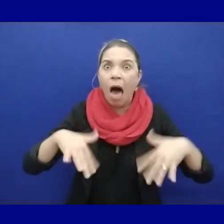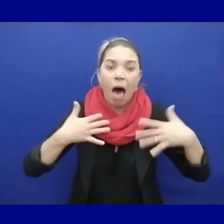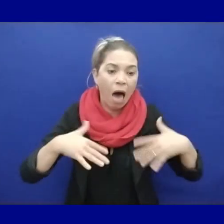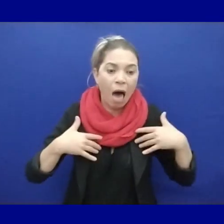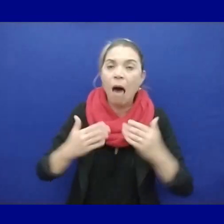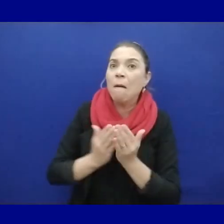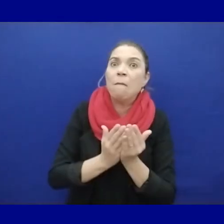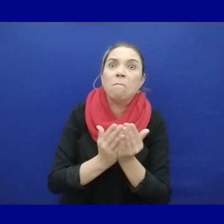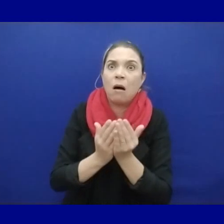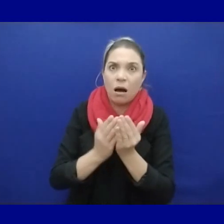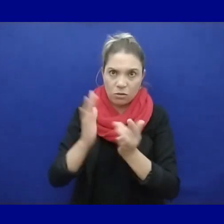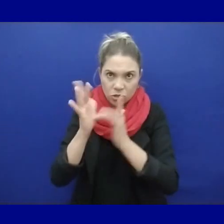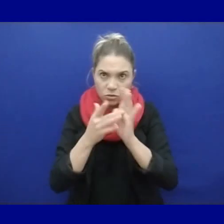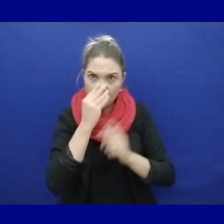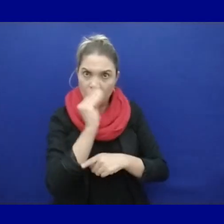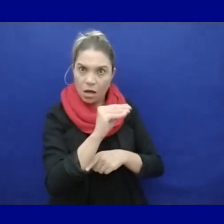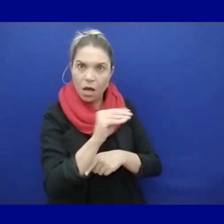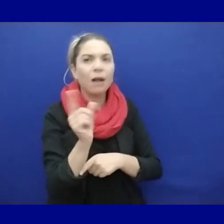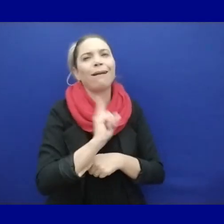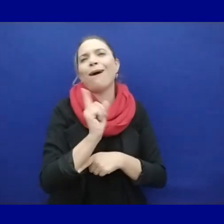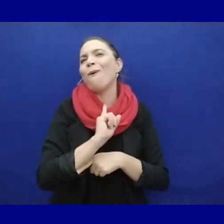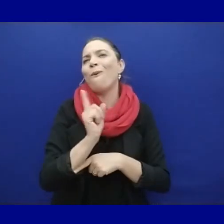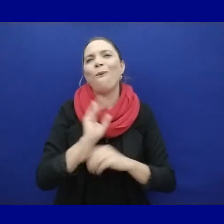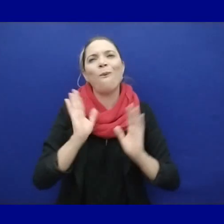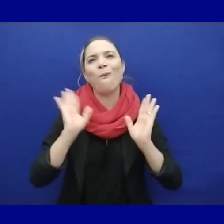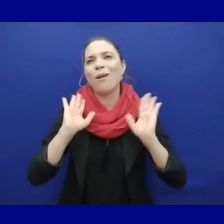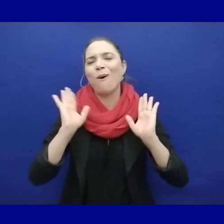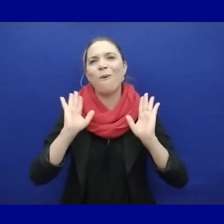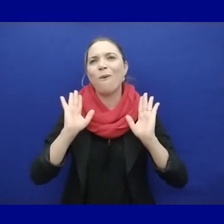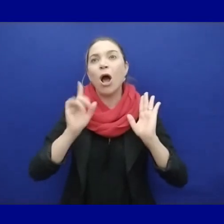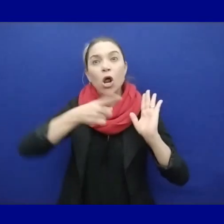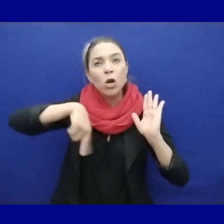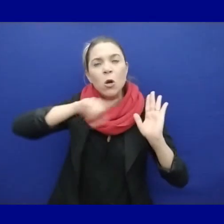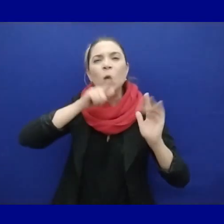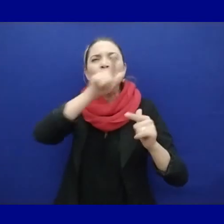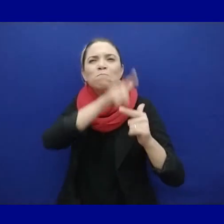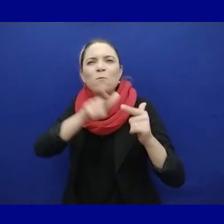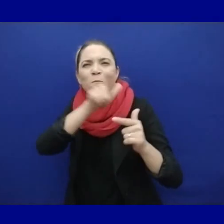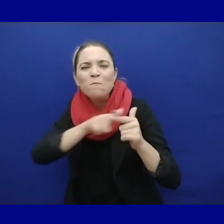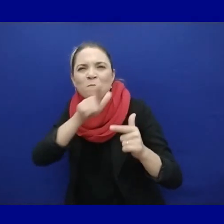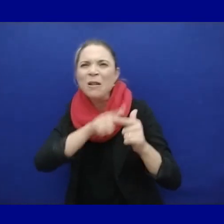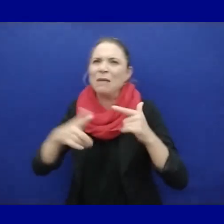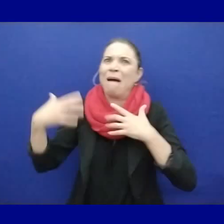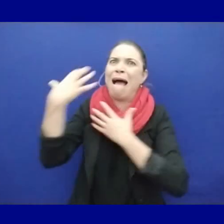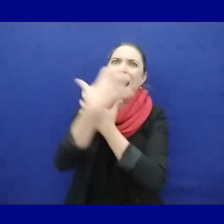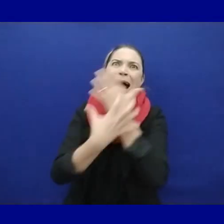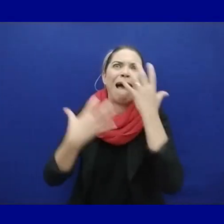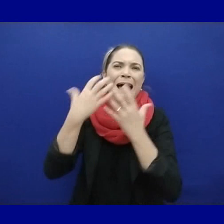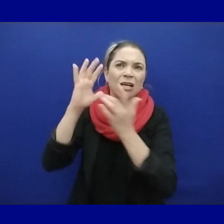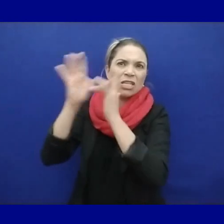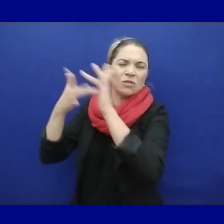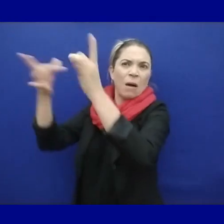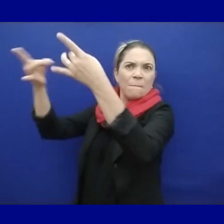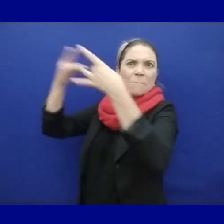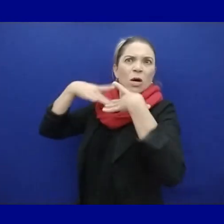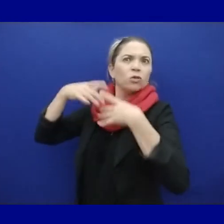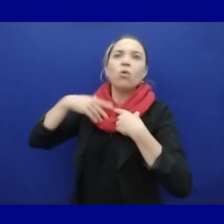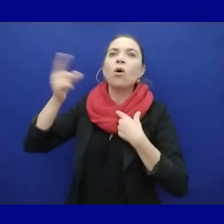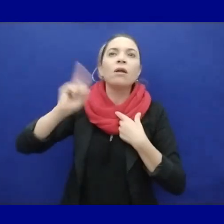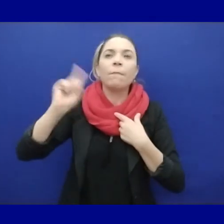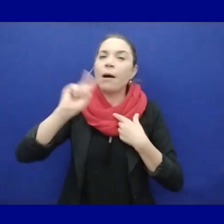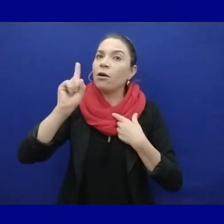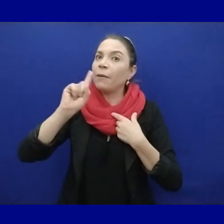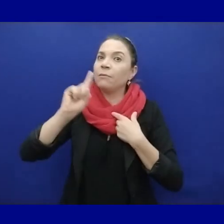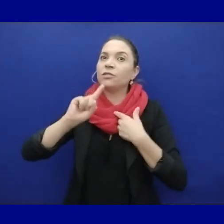esquecido deles. Não é porque nós enfrentamos problemas nessa vida que Deus nos abandonou. Eu sei que